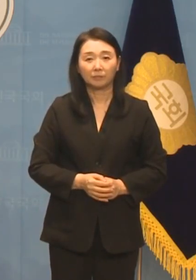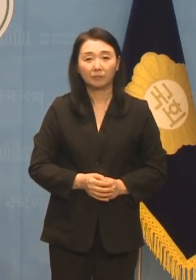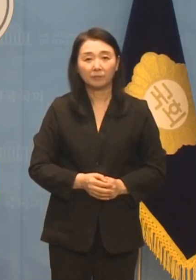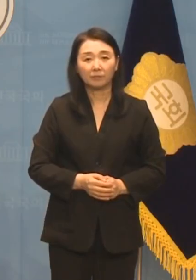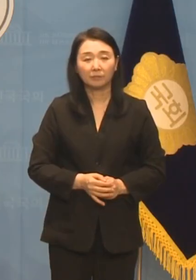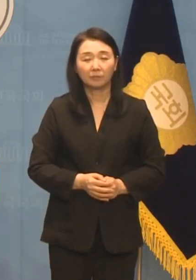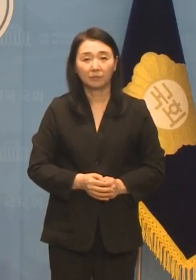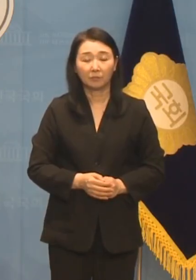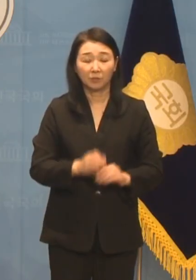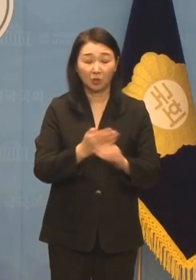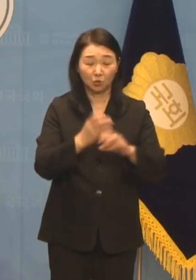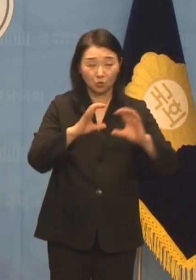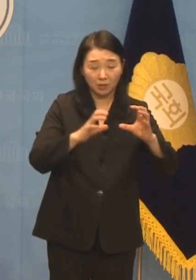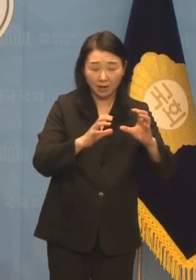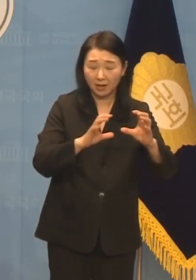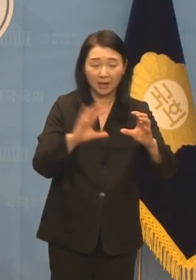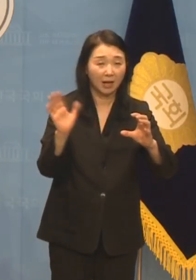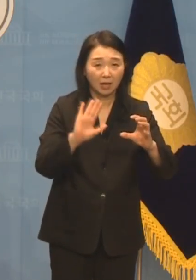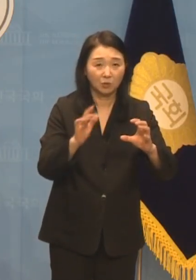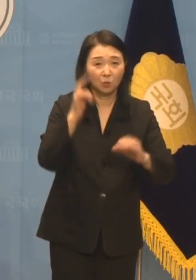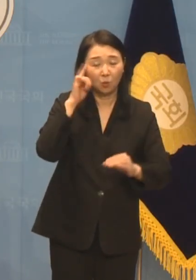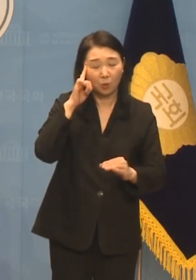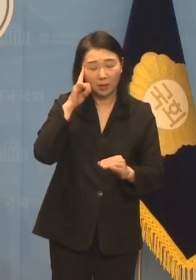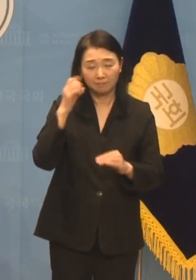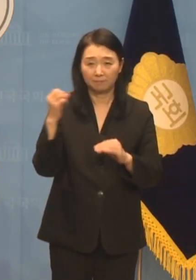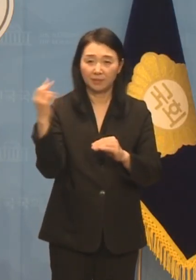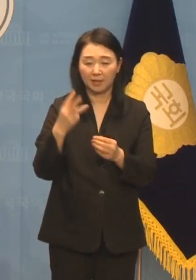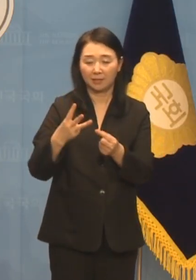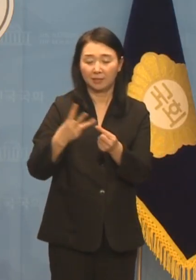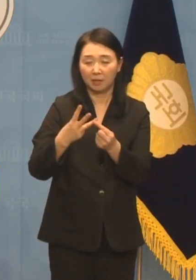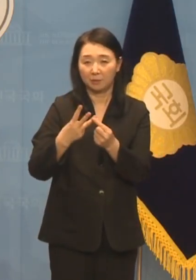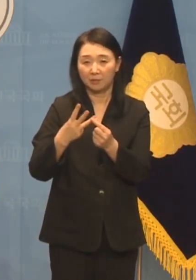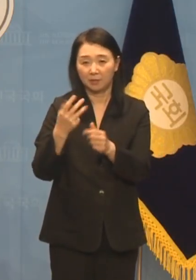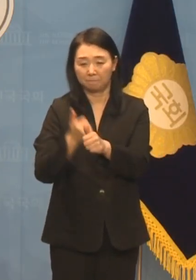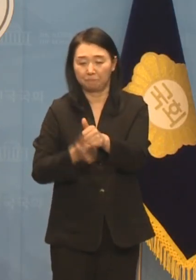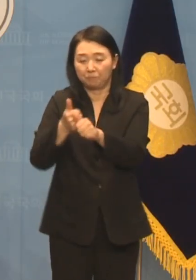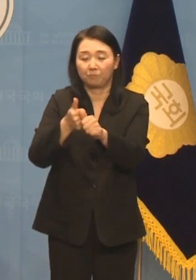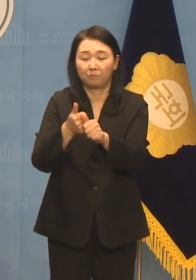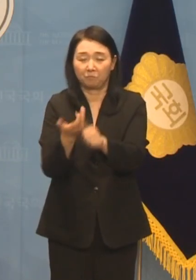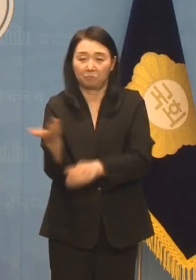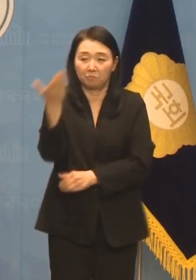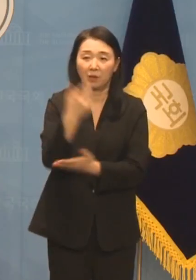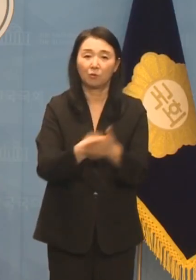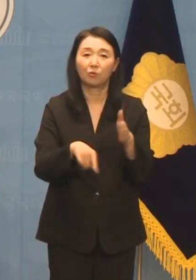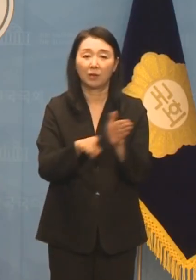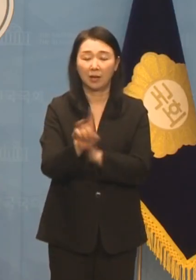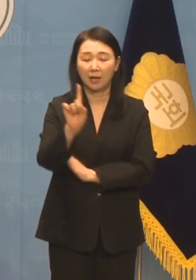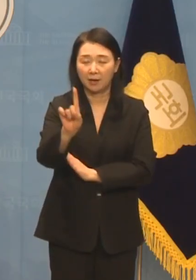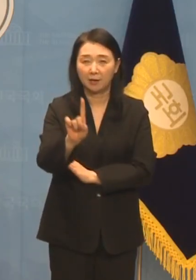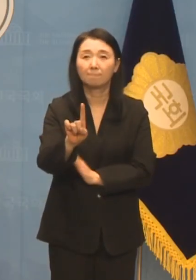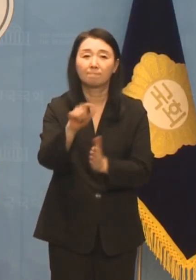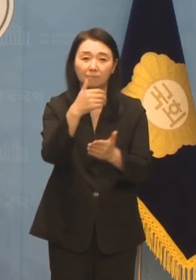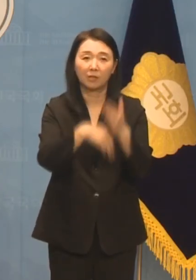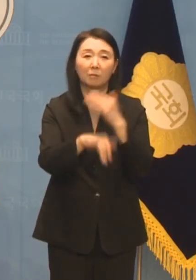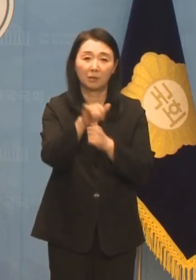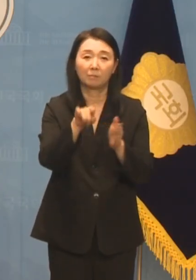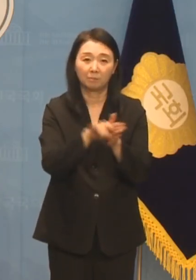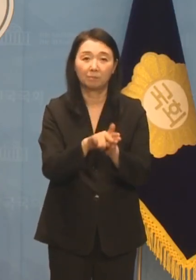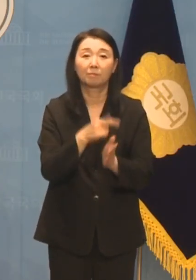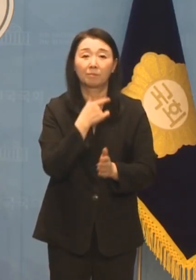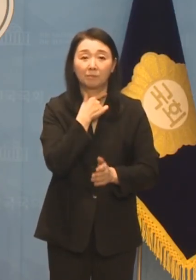중진국의 함정을 넘어 세 번째 도약을 위한 한 수가 남아있다고 믿고 싶습니다.